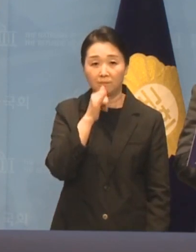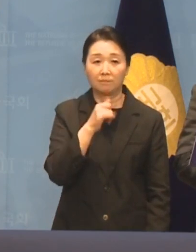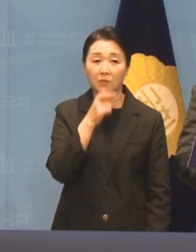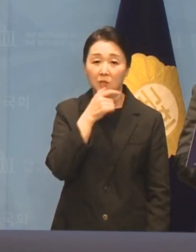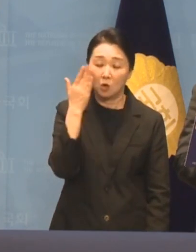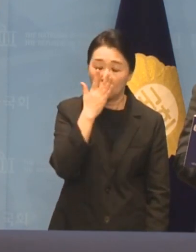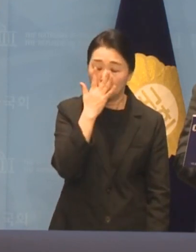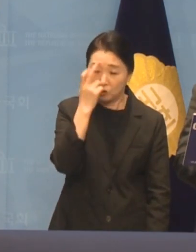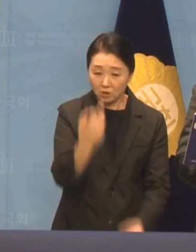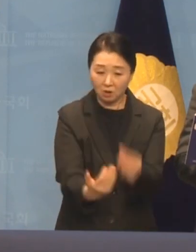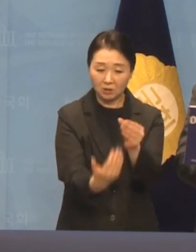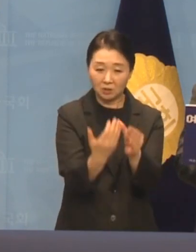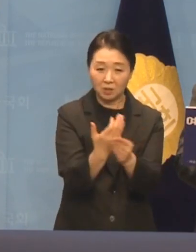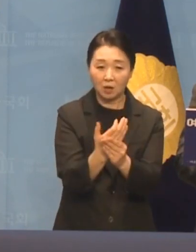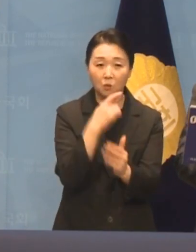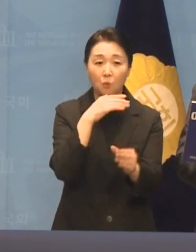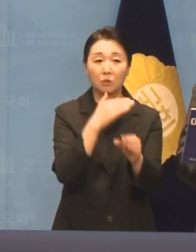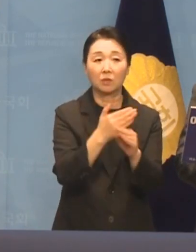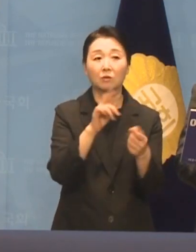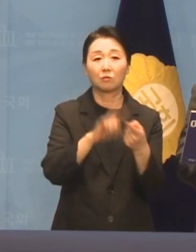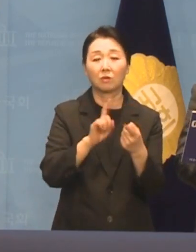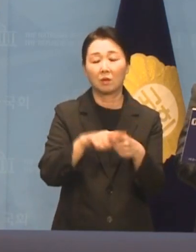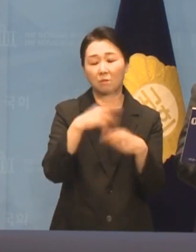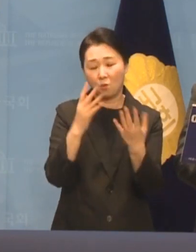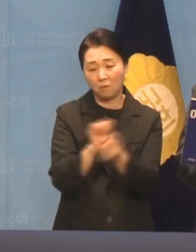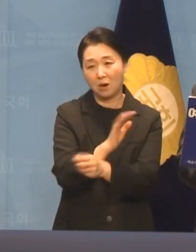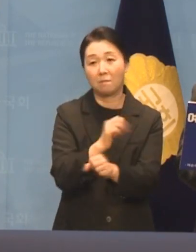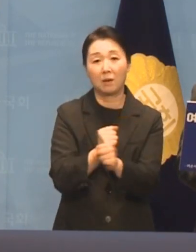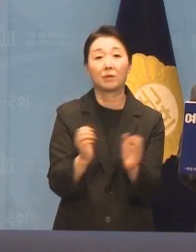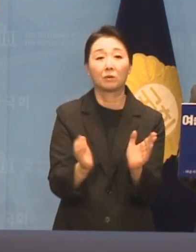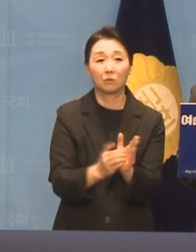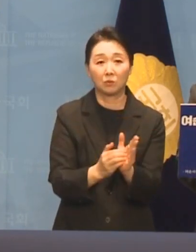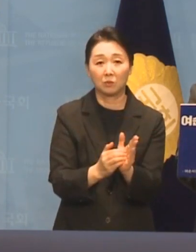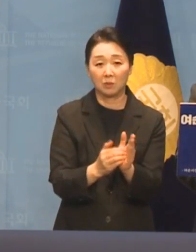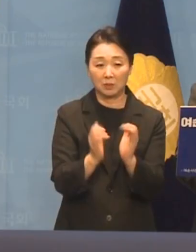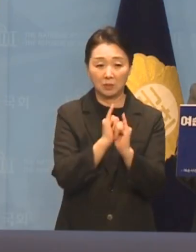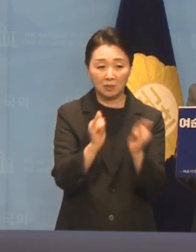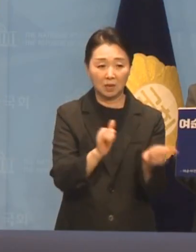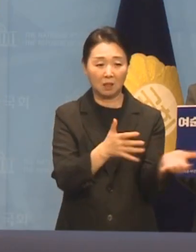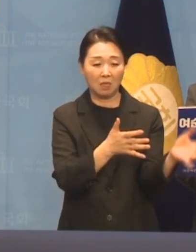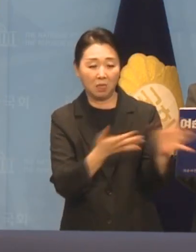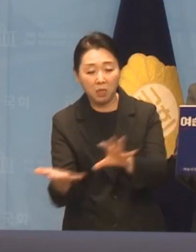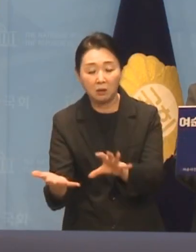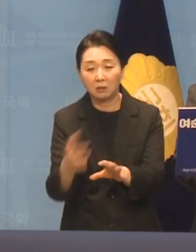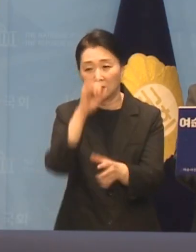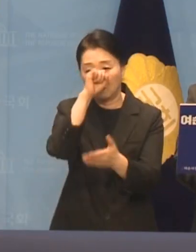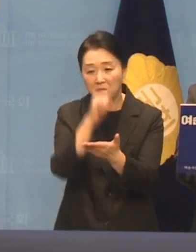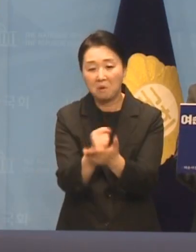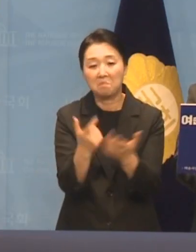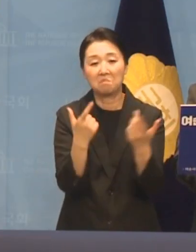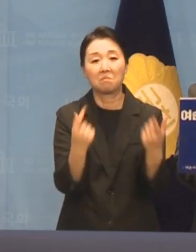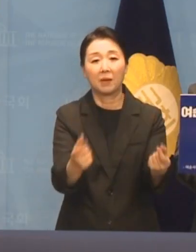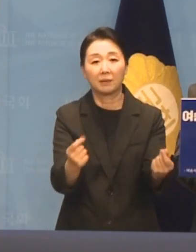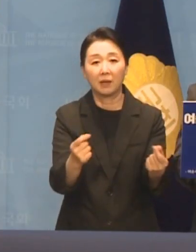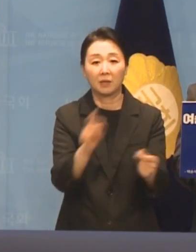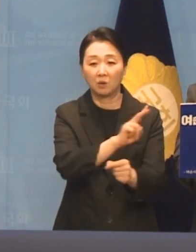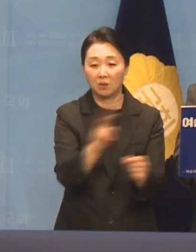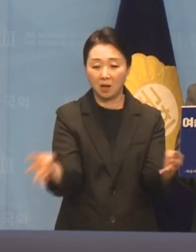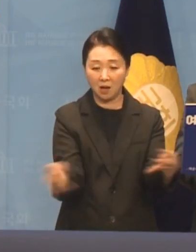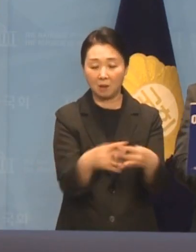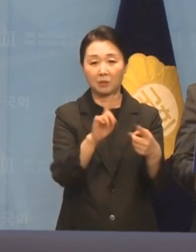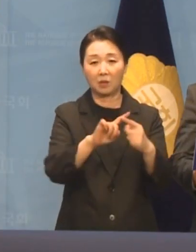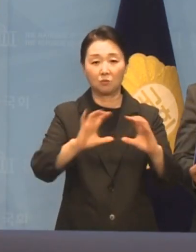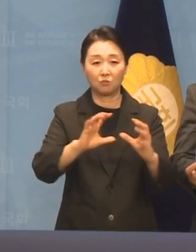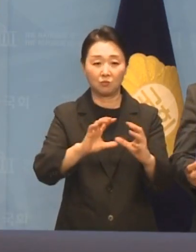사건을 공산주의 반란으로 몰아가고 민간인 학살을 정당화하기 위해 여야 합의로